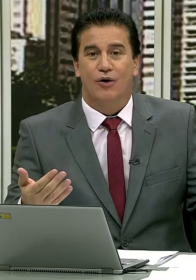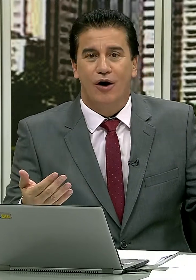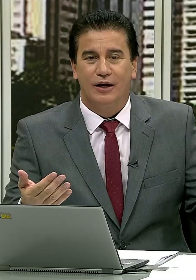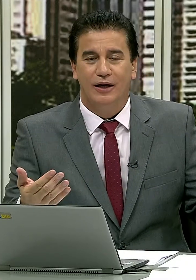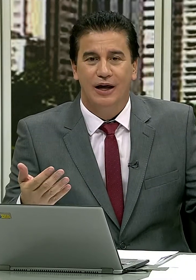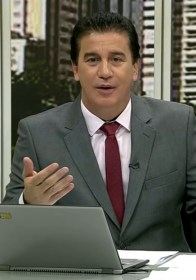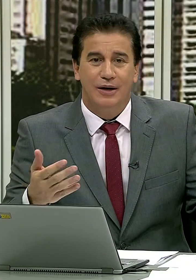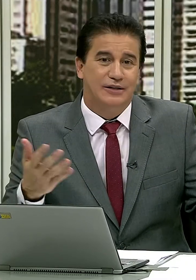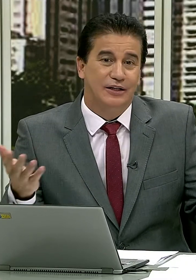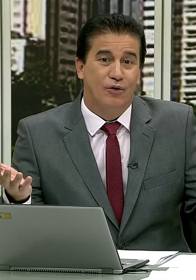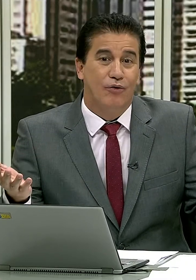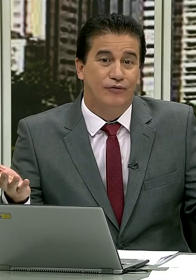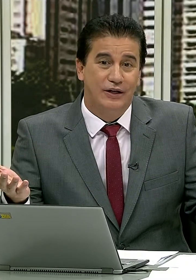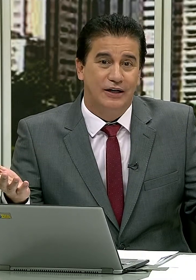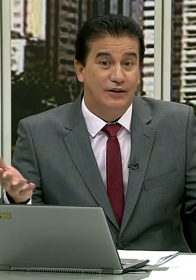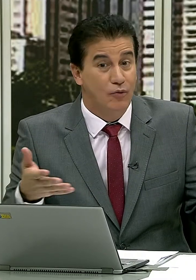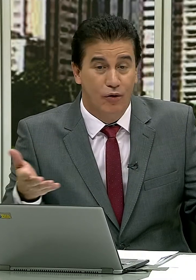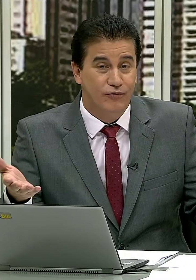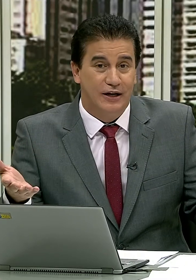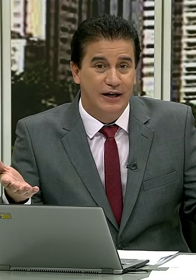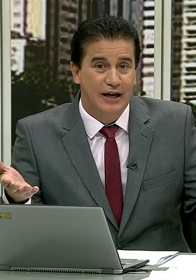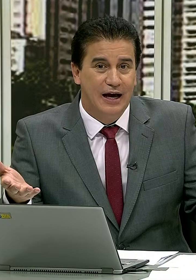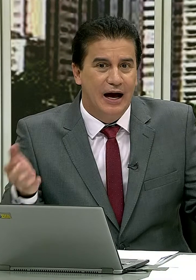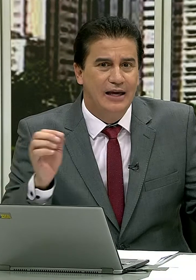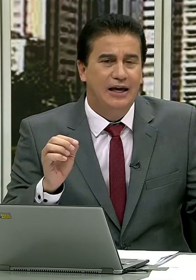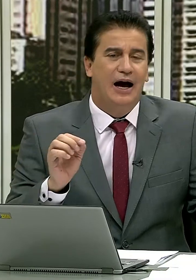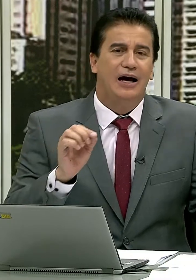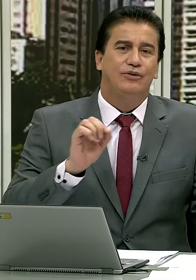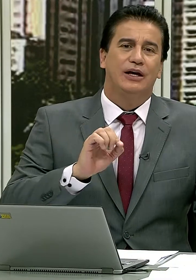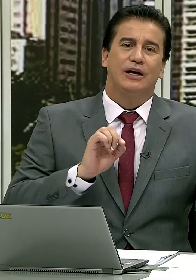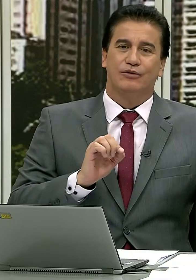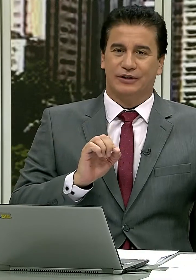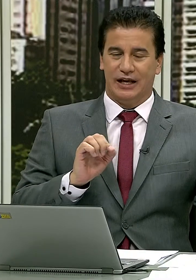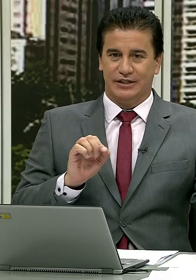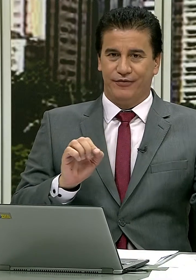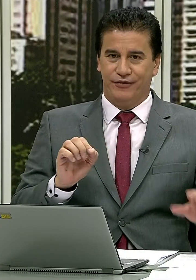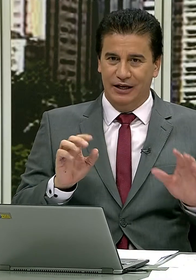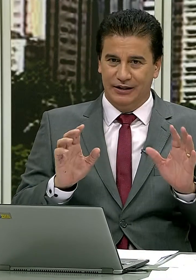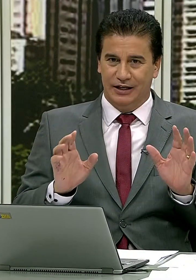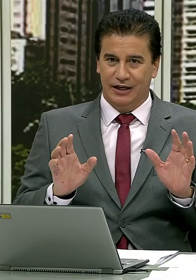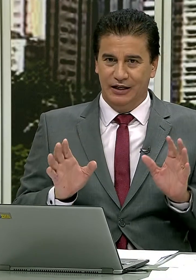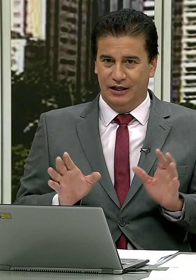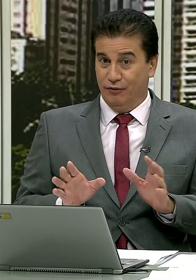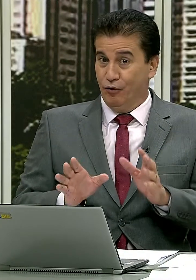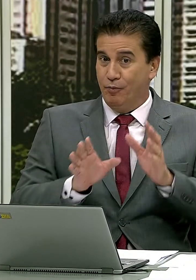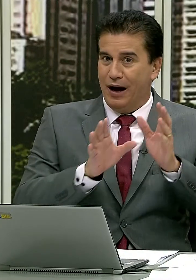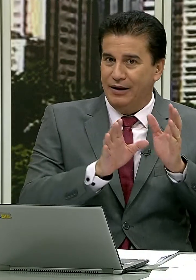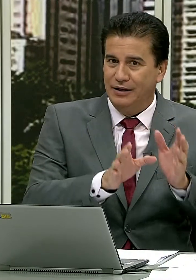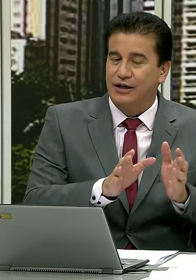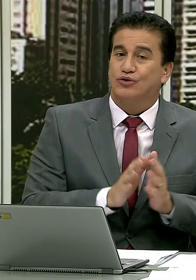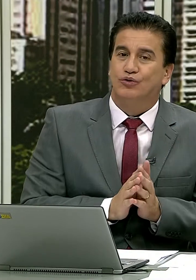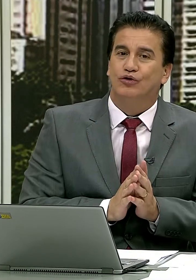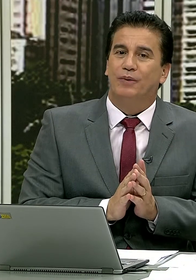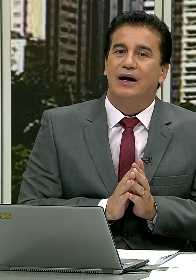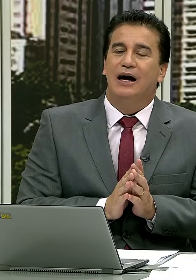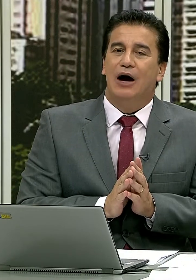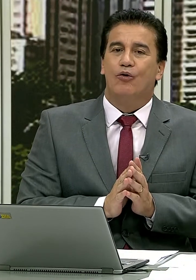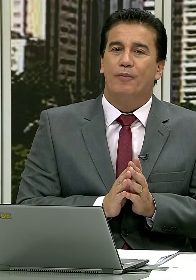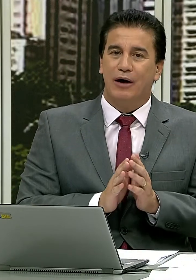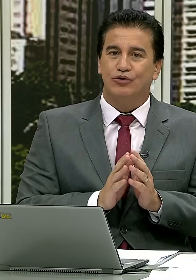rock, mas ele não ouvia, não ouve, né? Aí o que que acontece? A filha dele levou o pai, que é surdo, para acompanhar o